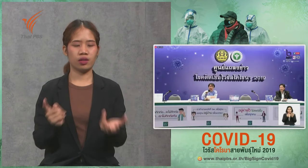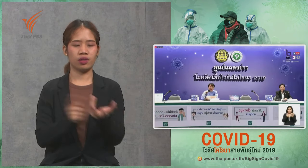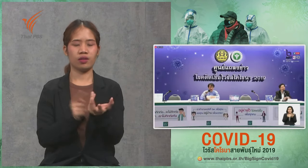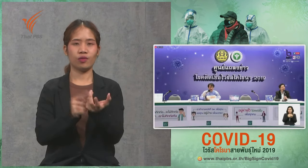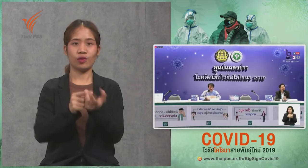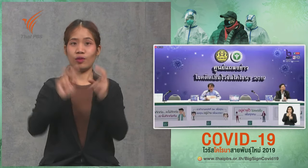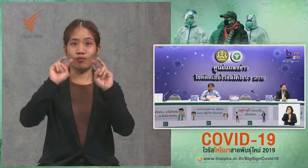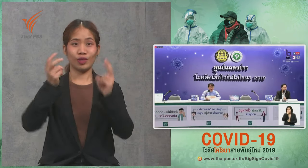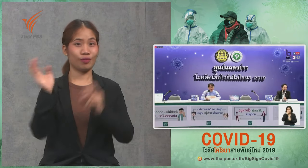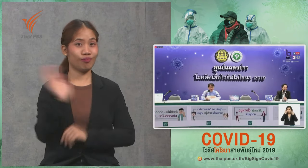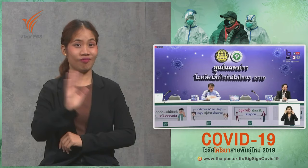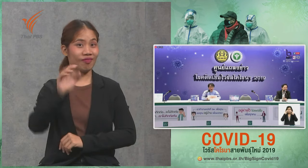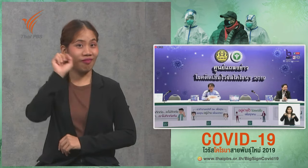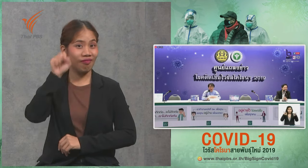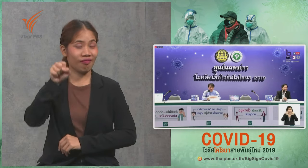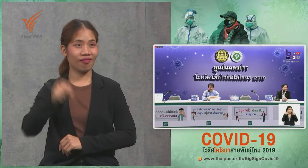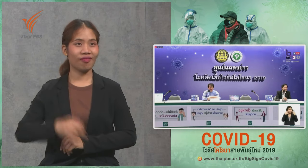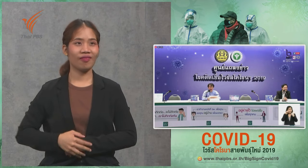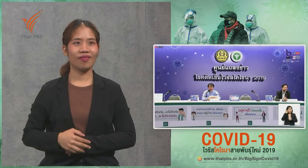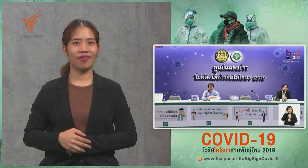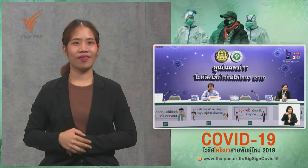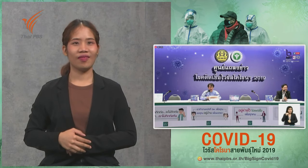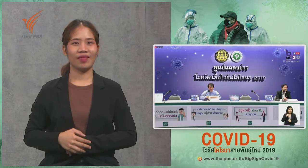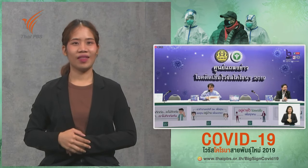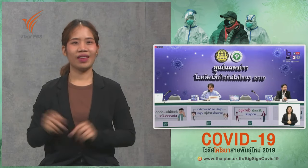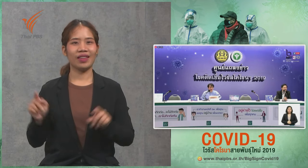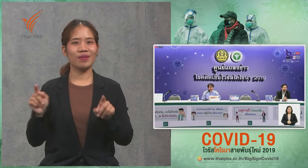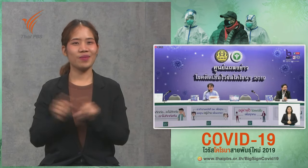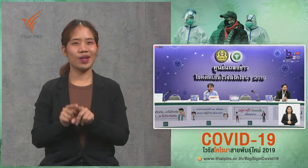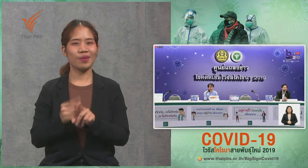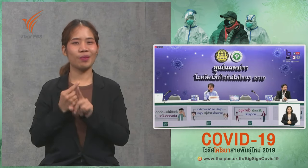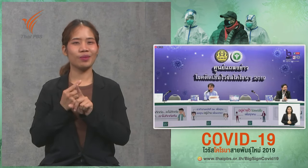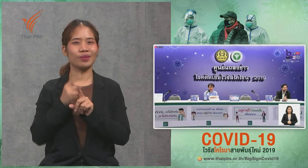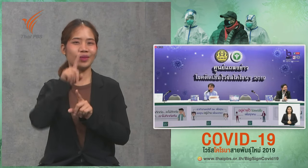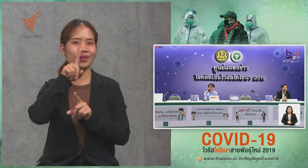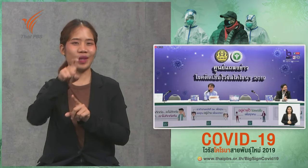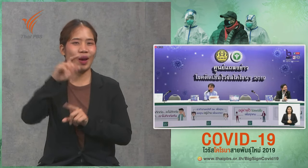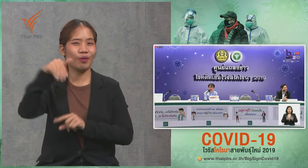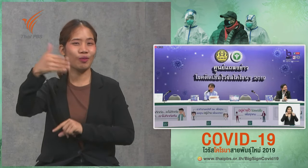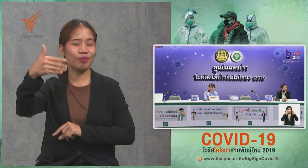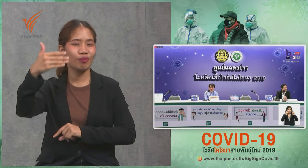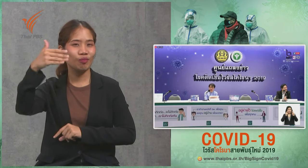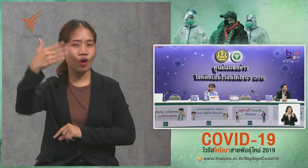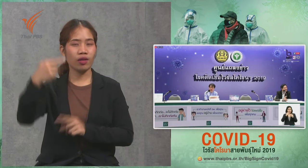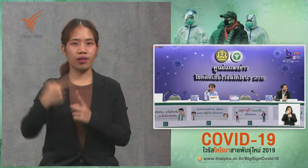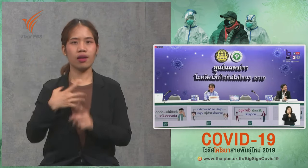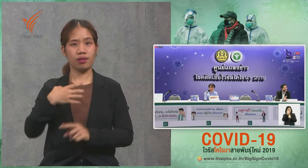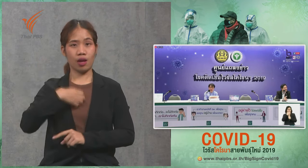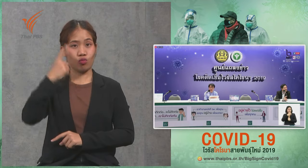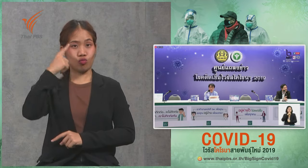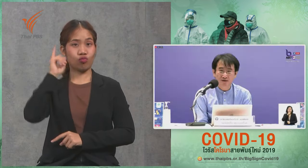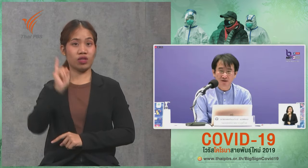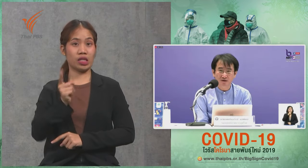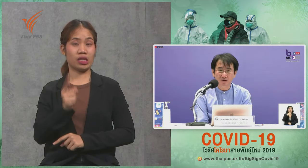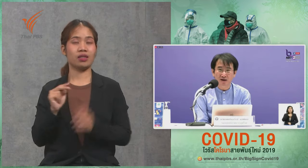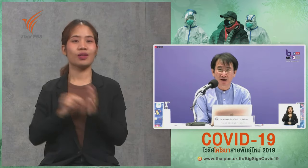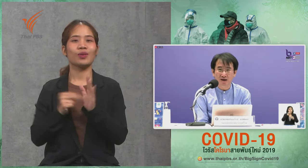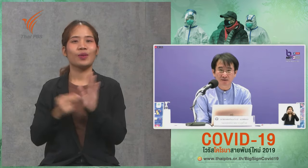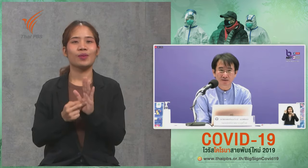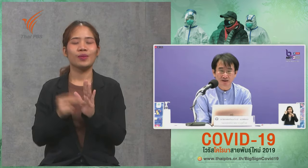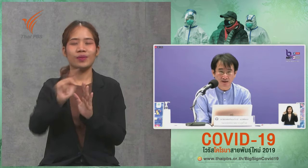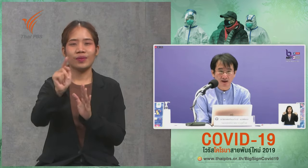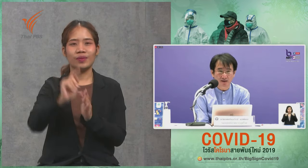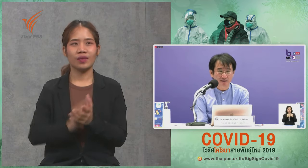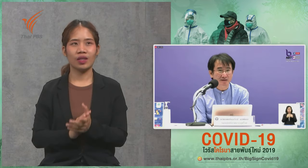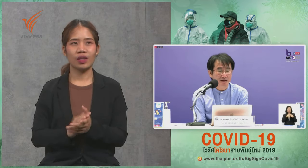ประเด็นใช่ไหม ถามไปเป็นคำถามนำแต่ว่าประเด็นที่อยากจะรู้จริงๆก็คือเรื่องของ